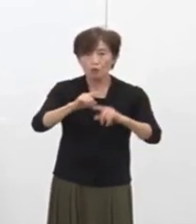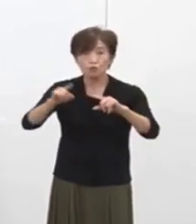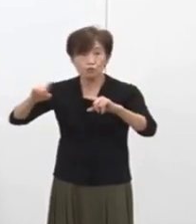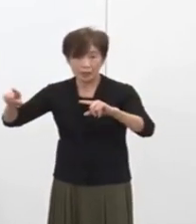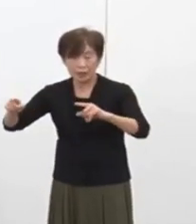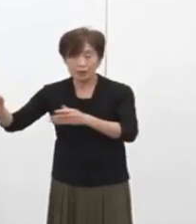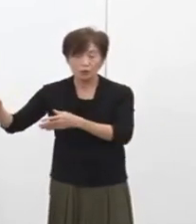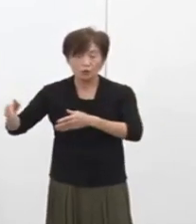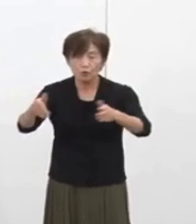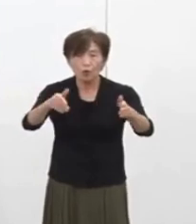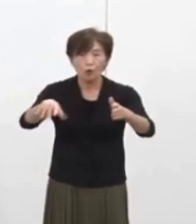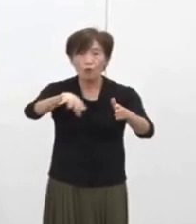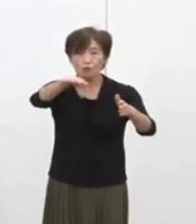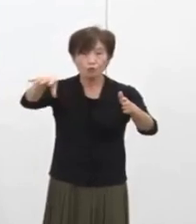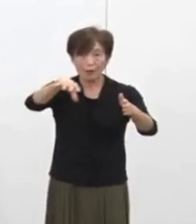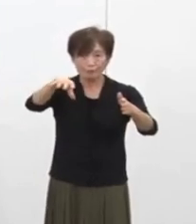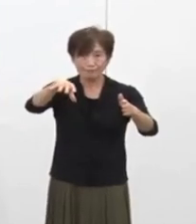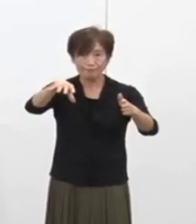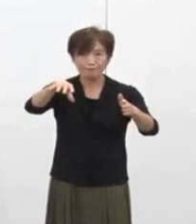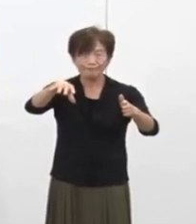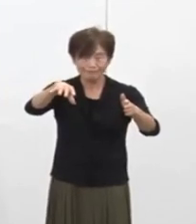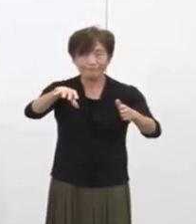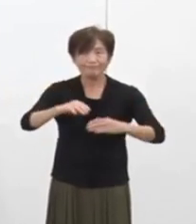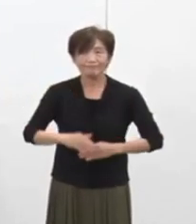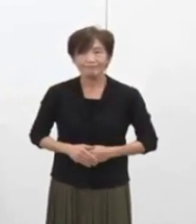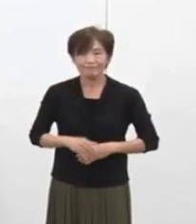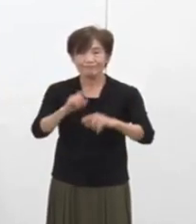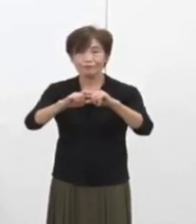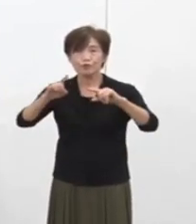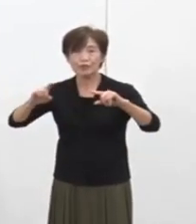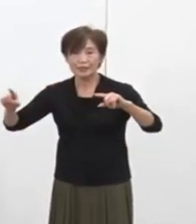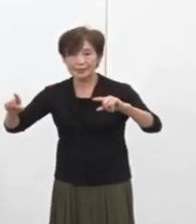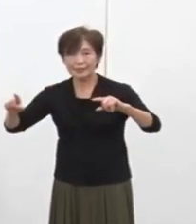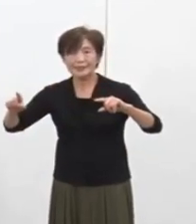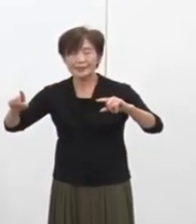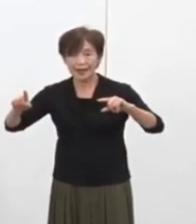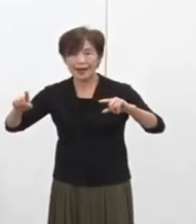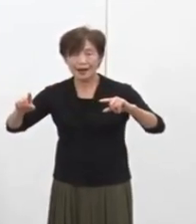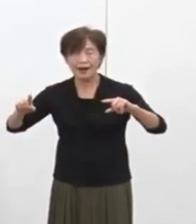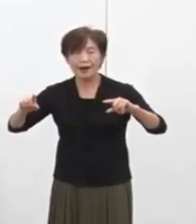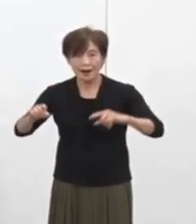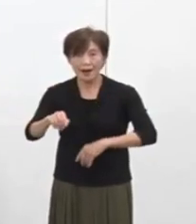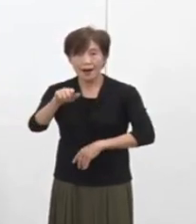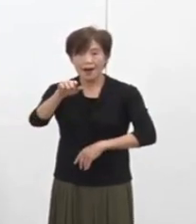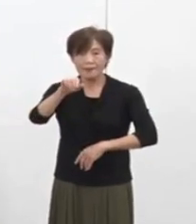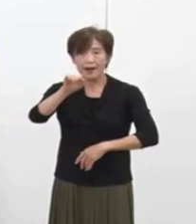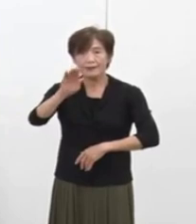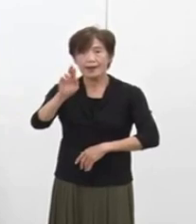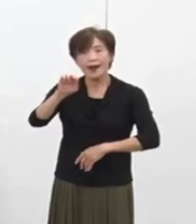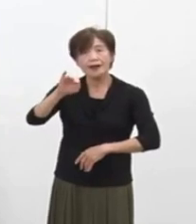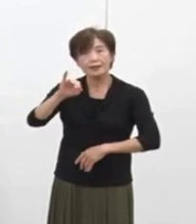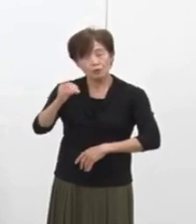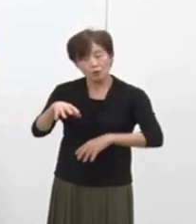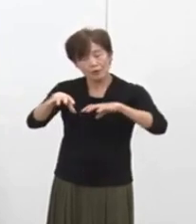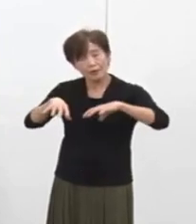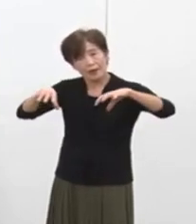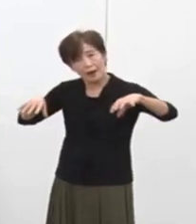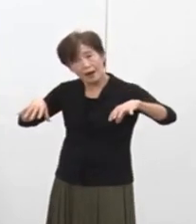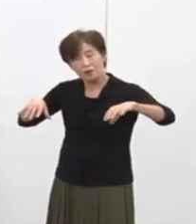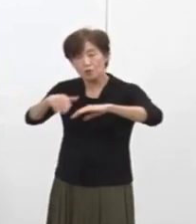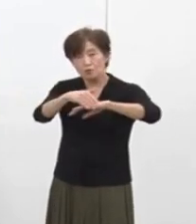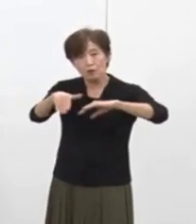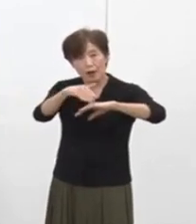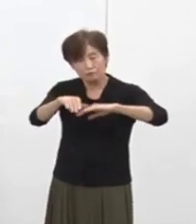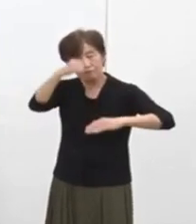間へ、道の未来体験エキスポをテーマとした御堂筋でのサテライトプランの成功に向けまして、9月20日